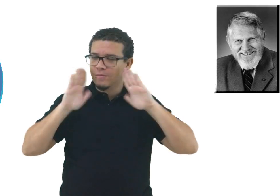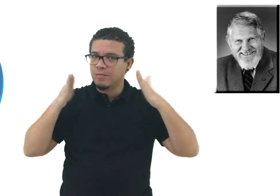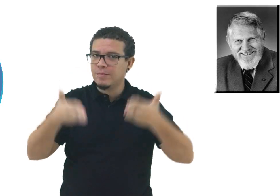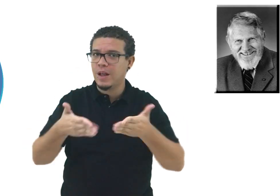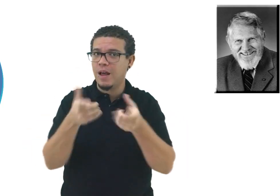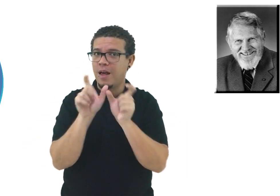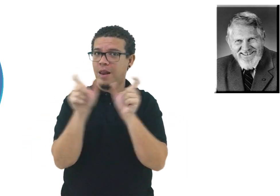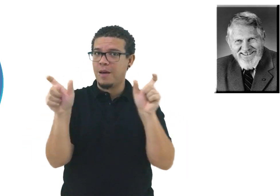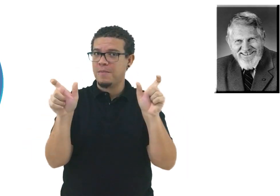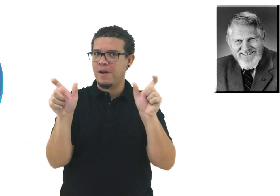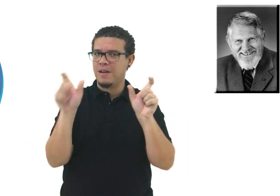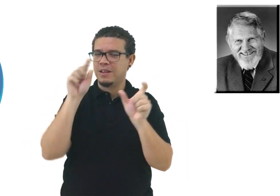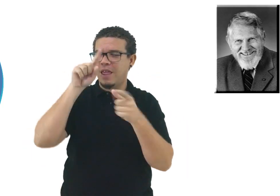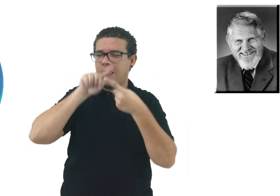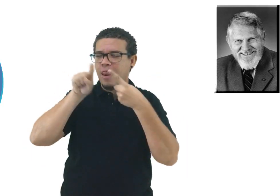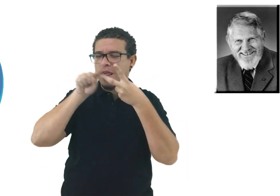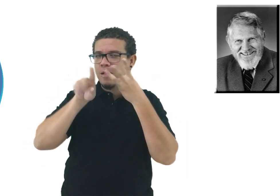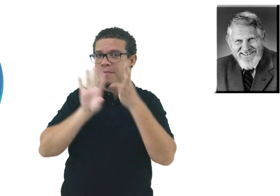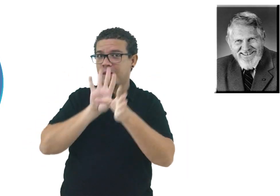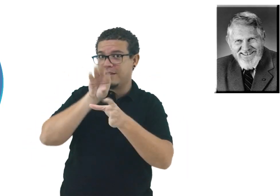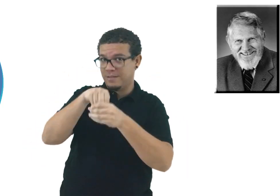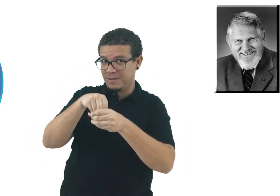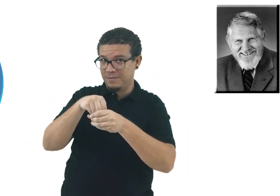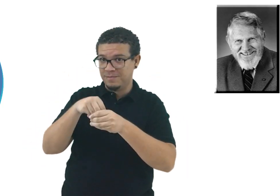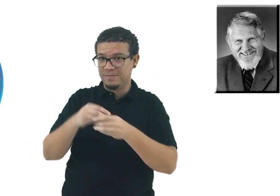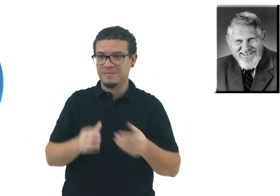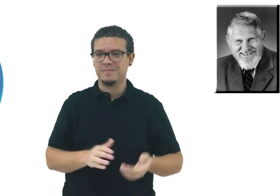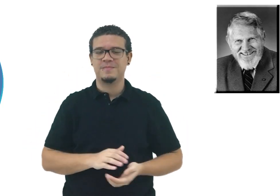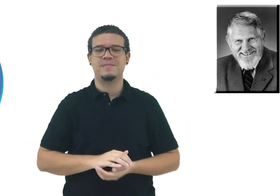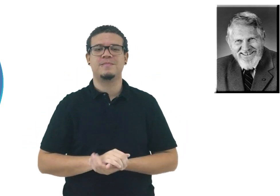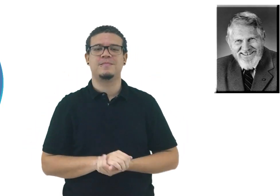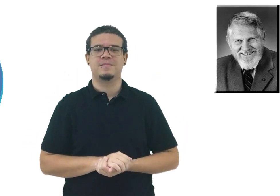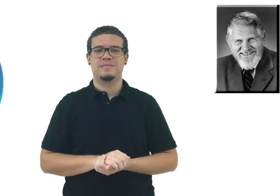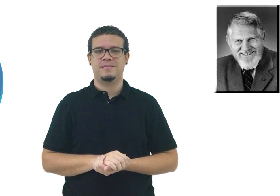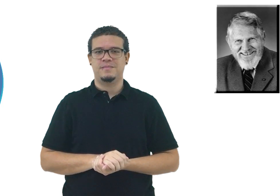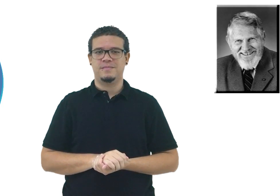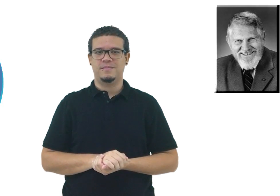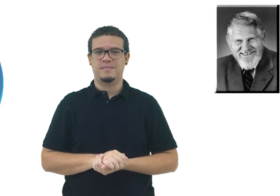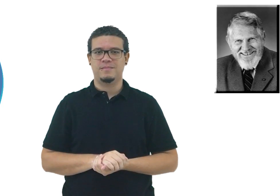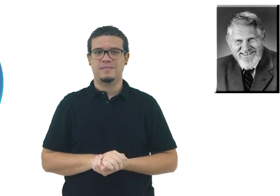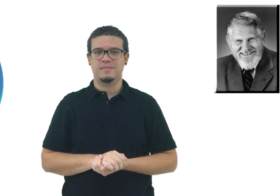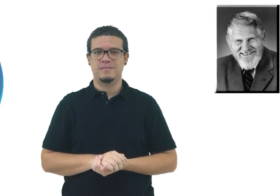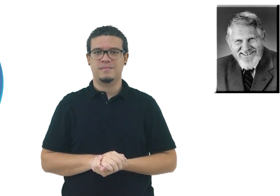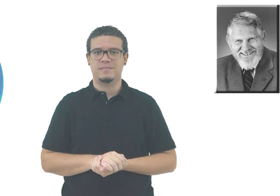quais daremos início agora. Elementos existentes na gramática.